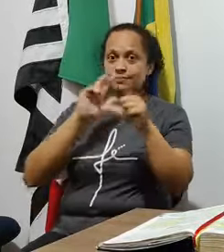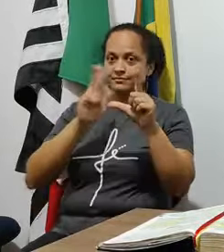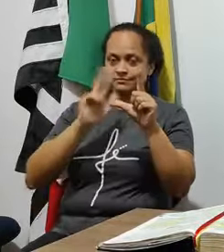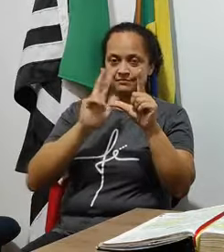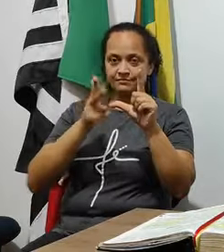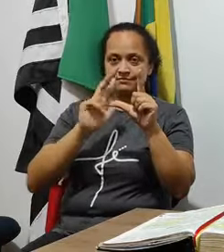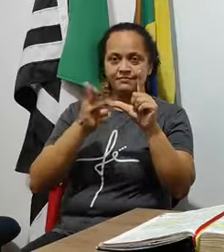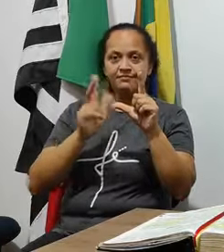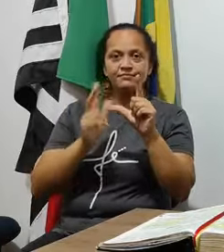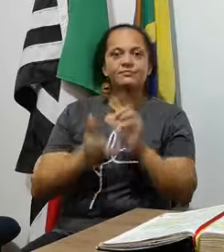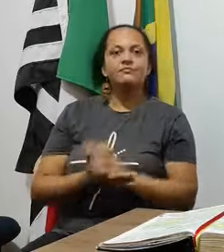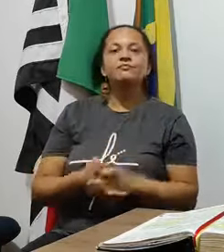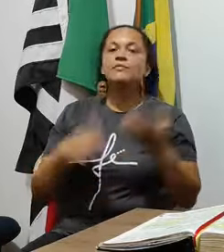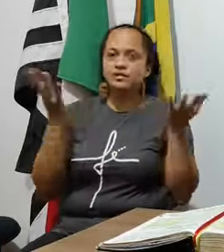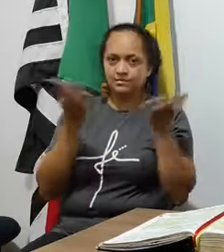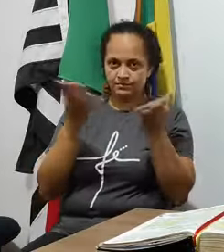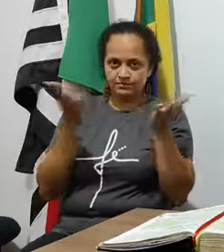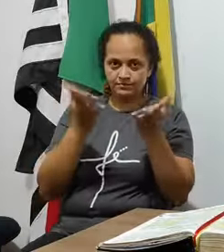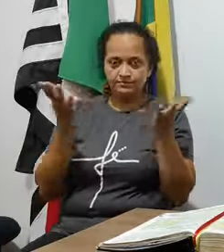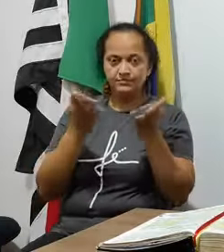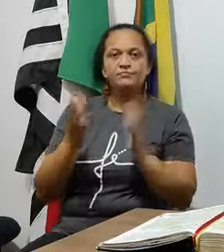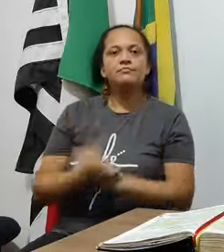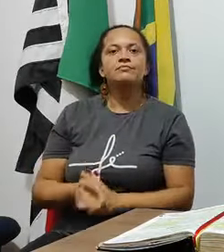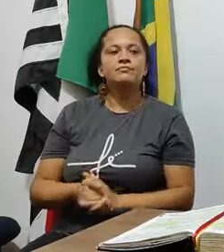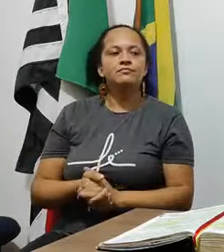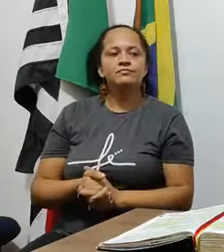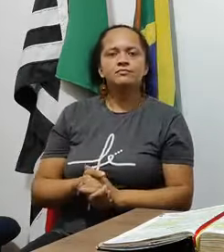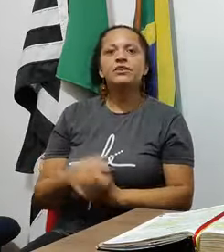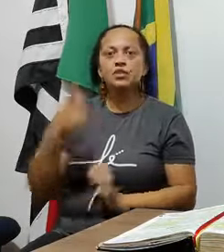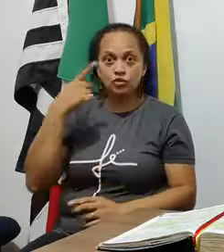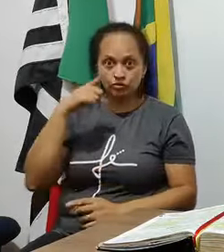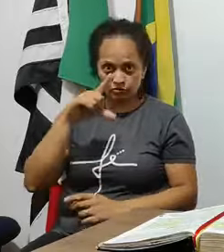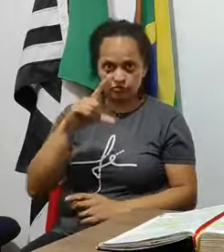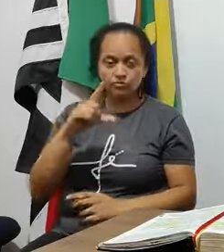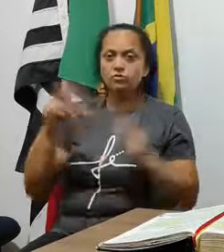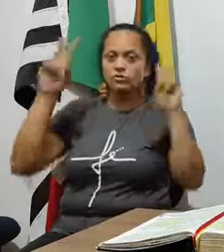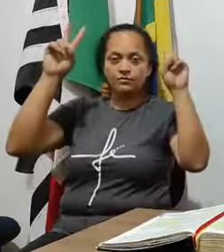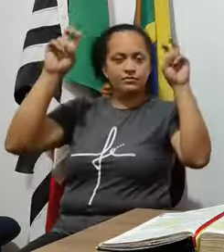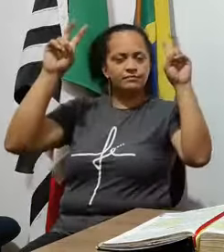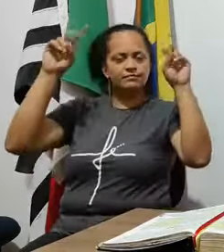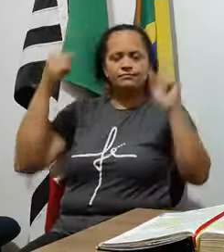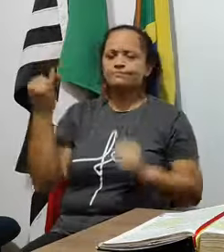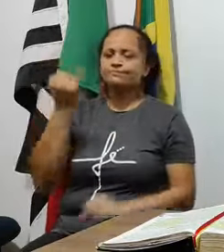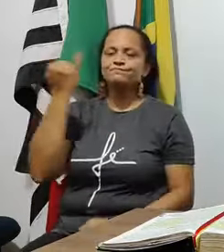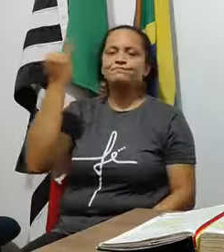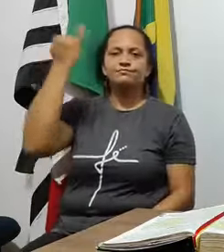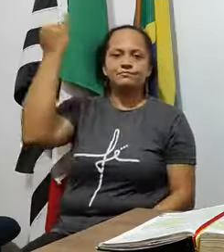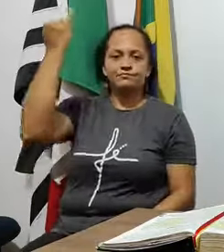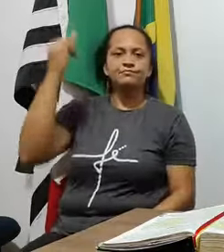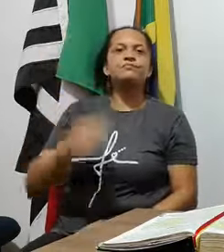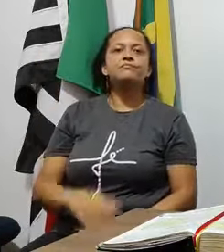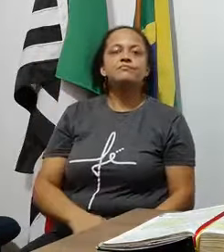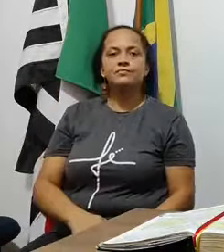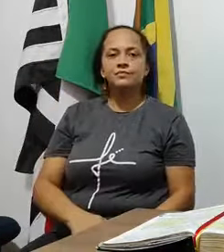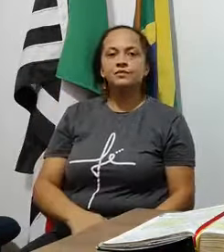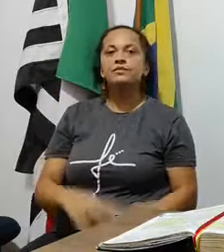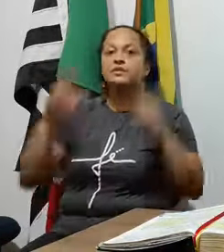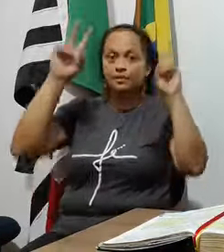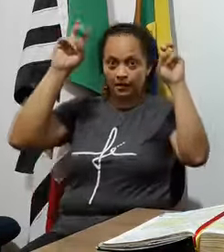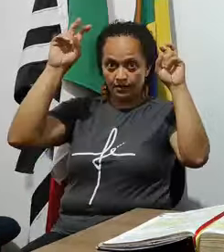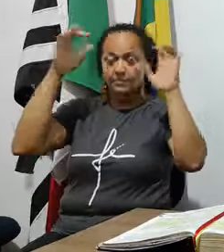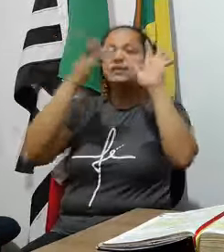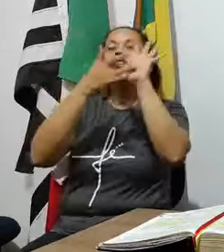live. E hoje nós vamos dar continuidade a esse tema tão importante. O tema é: